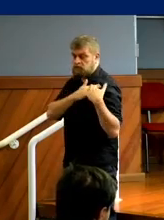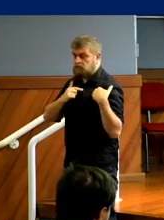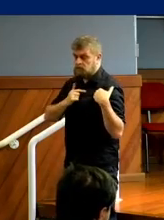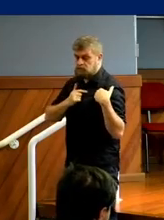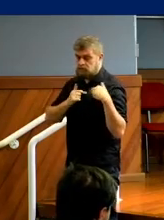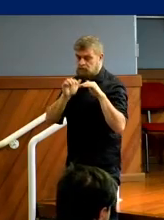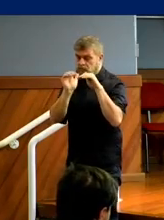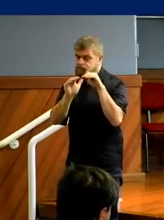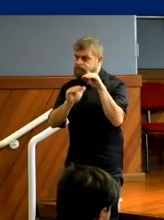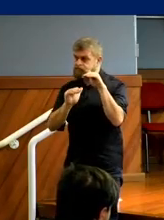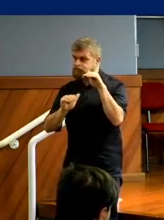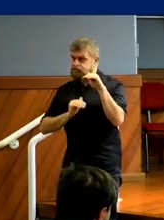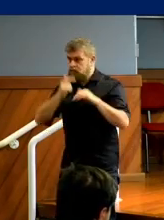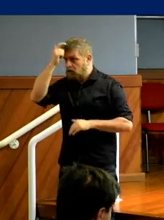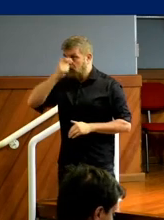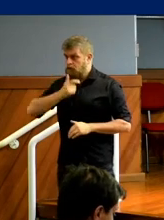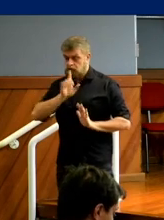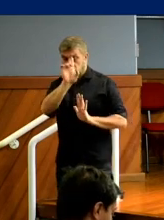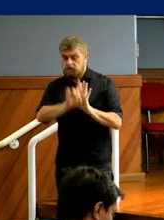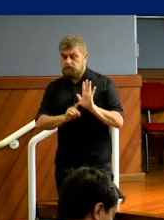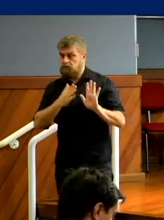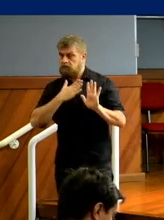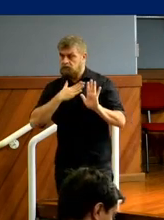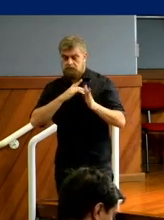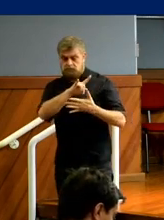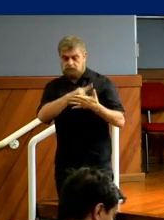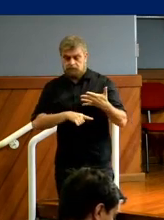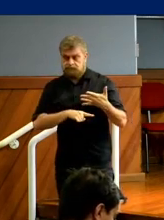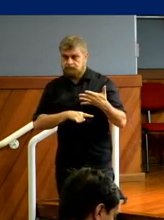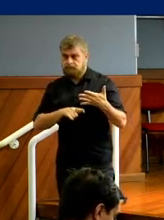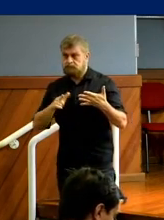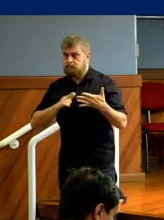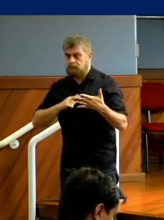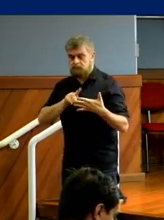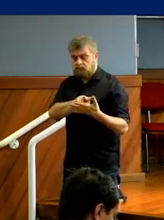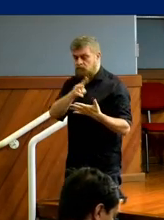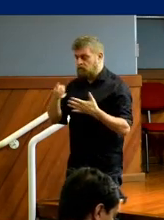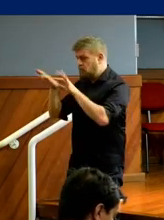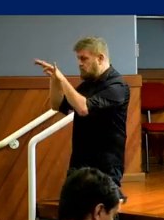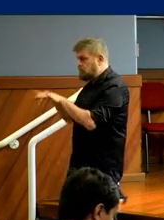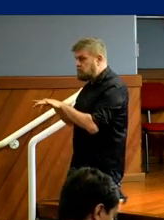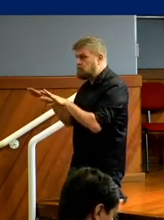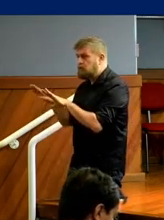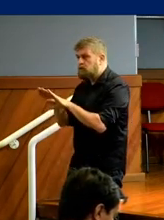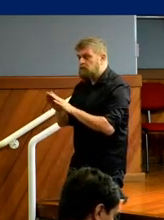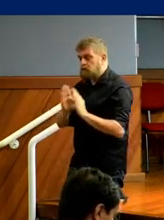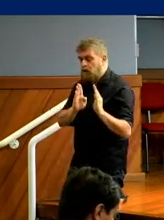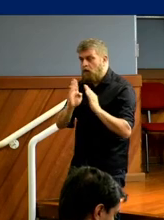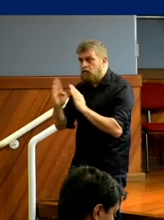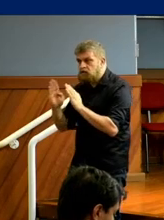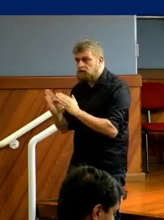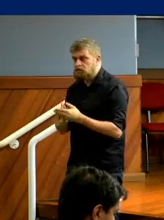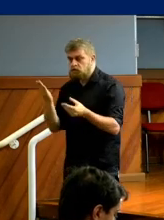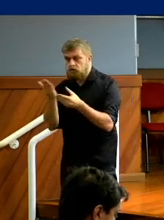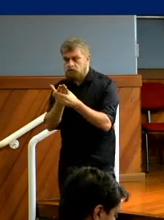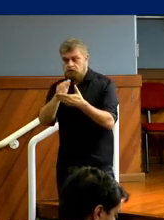acervo, eu tenho os direitos sobre esse acervo, porque, gente, aí eu não vou nem falar da digitalização, mas desde dos processos de